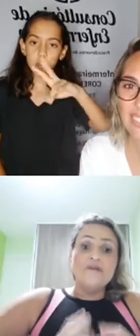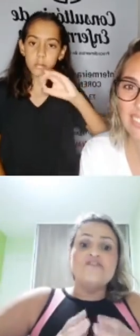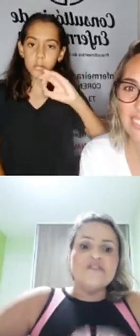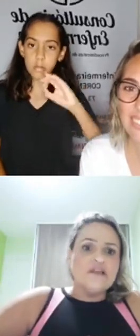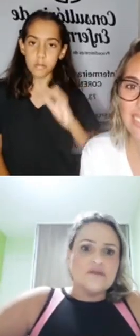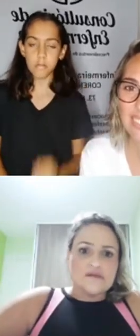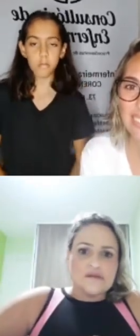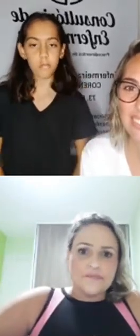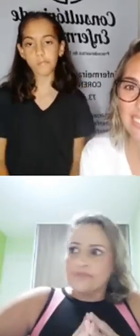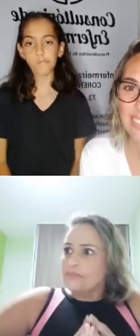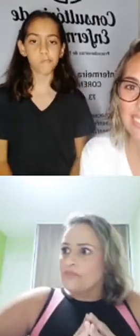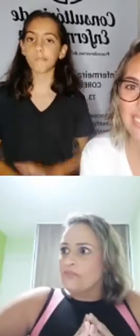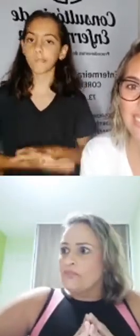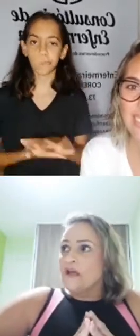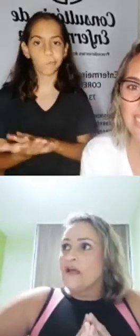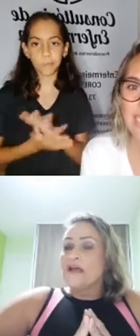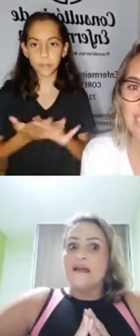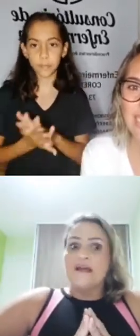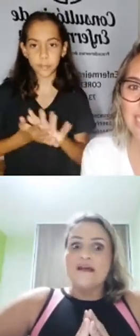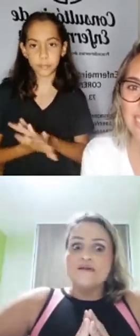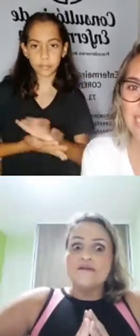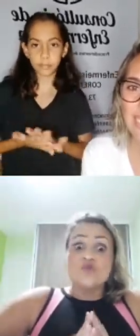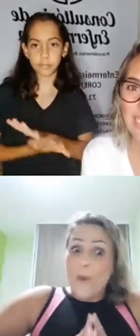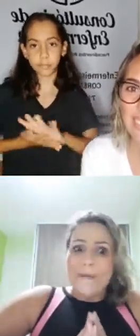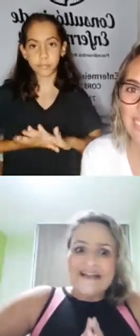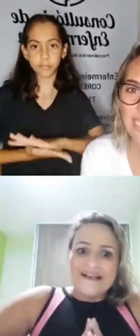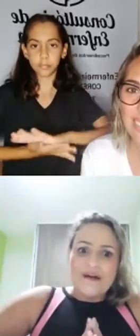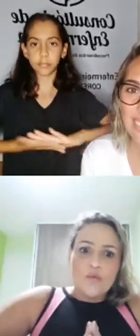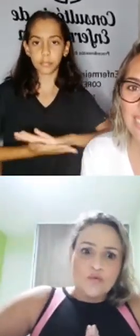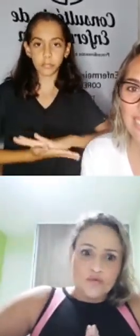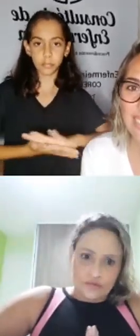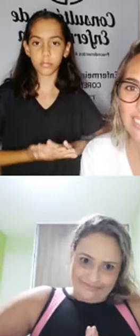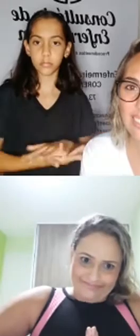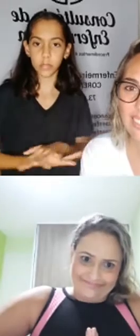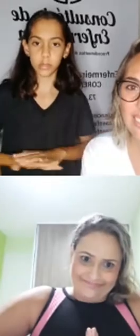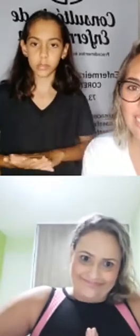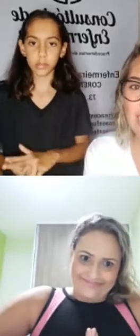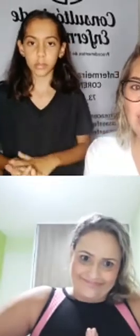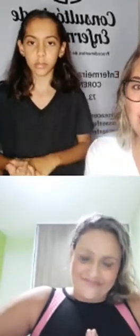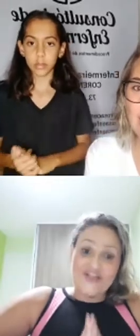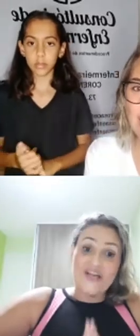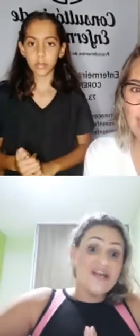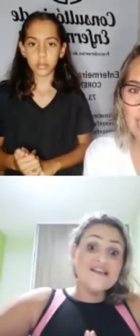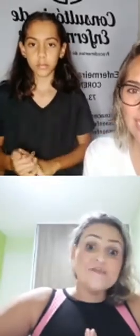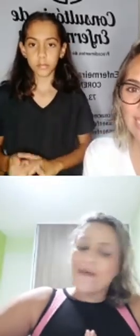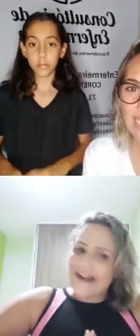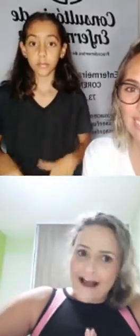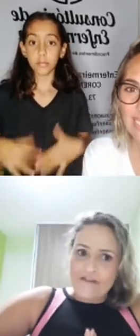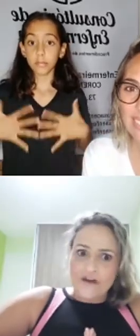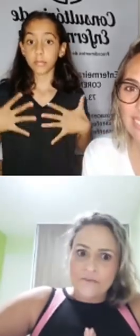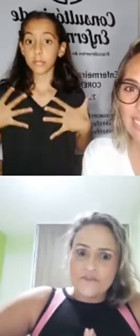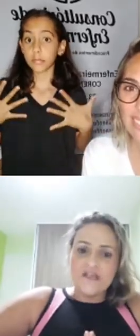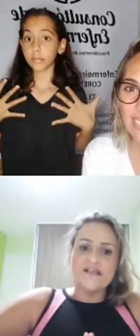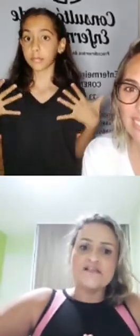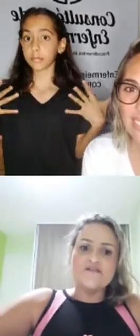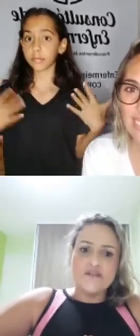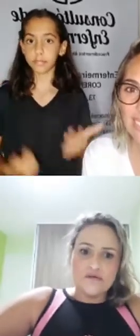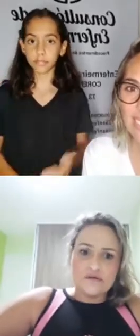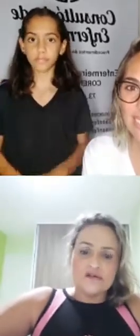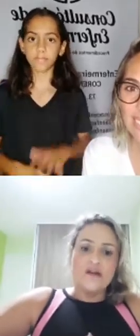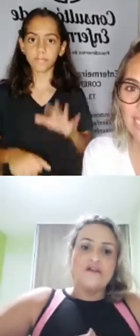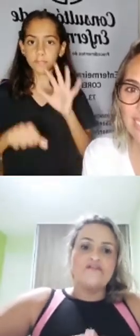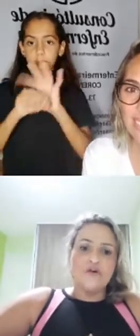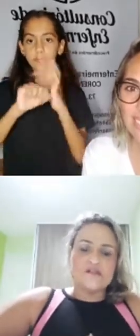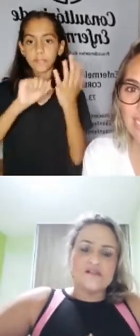é um vírus que surpreendeu o mundo. Ninguém esperava que esse